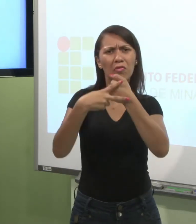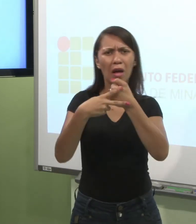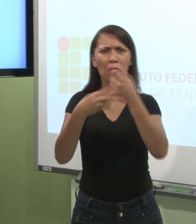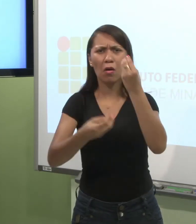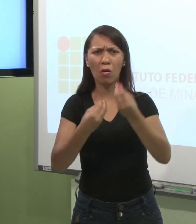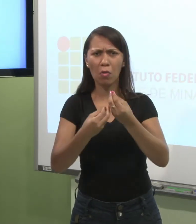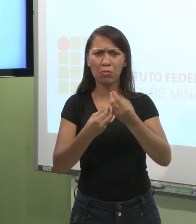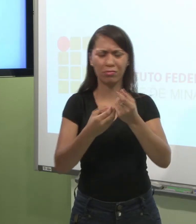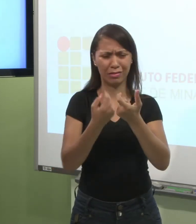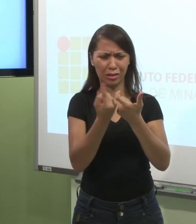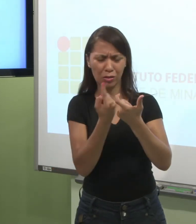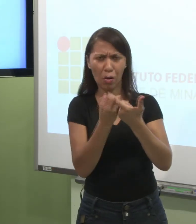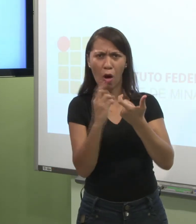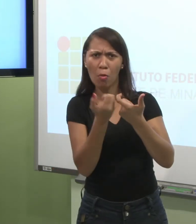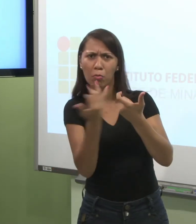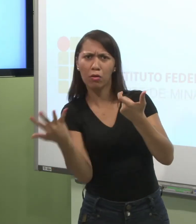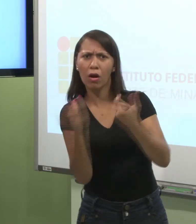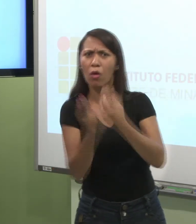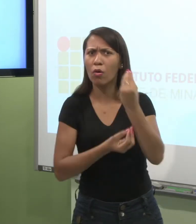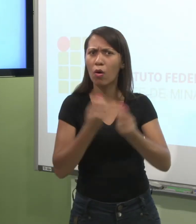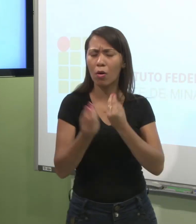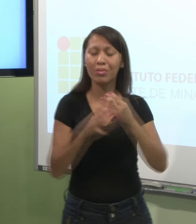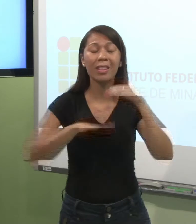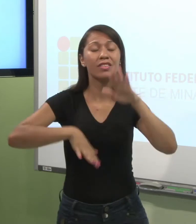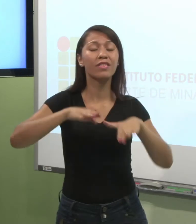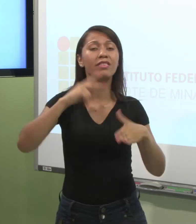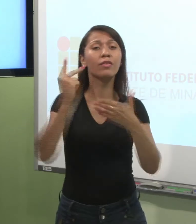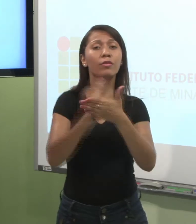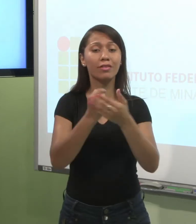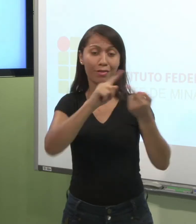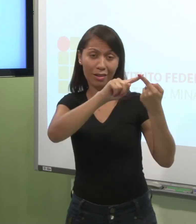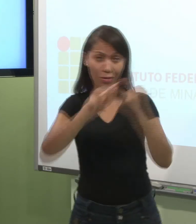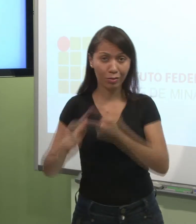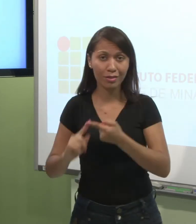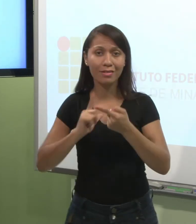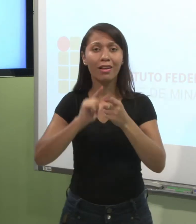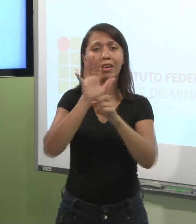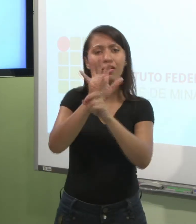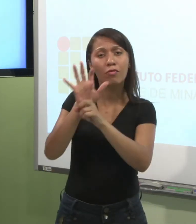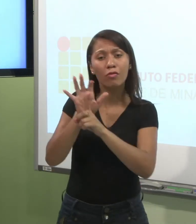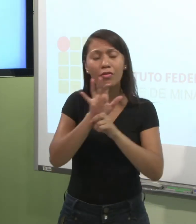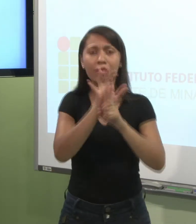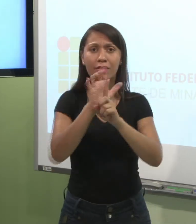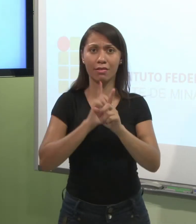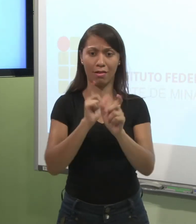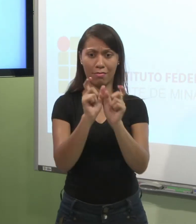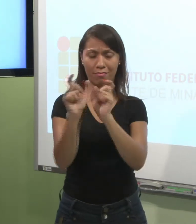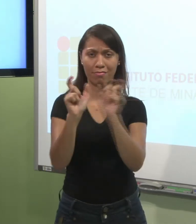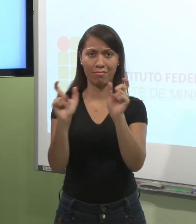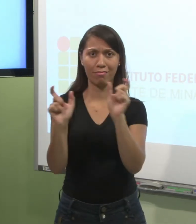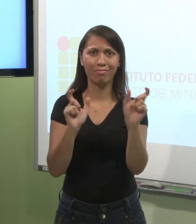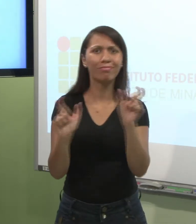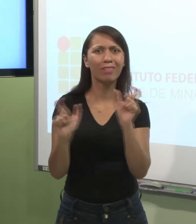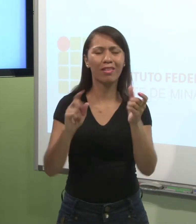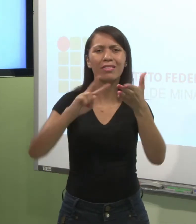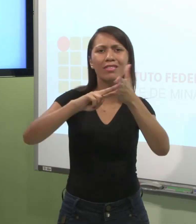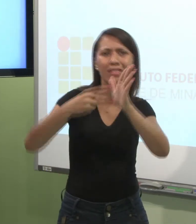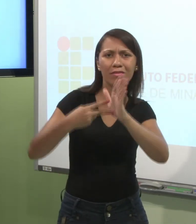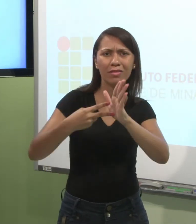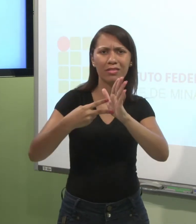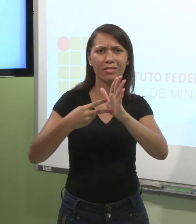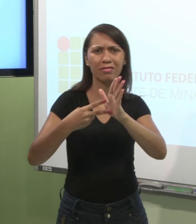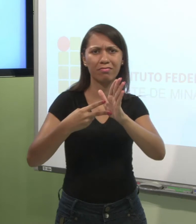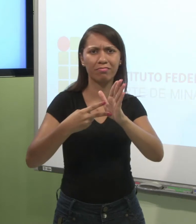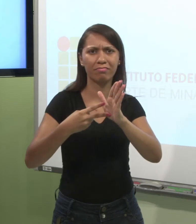no singular ou no plural. Às vezes, a concordância é influenciada pelo significado de expressões que nos